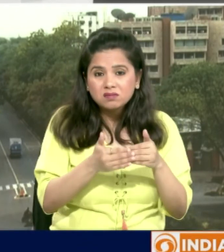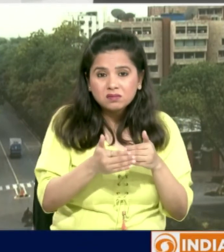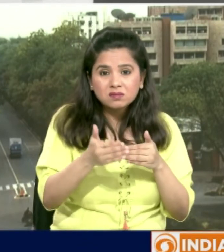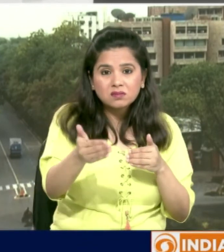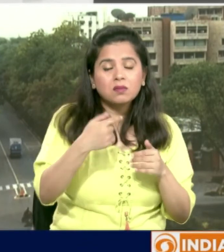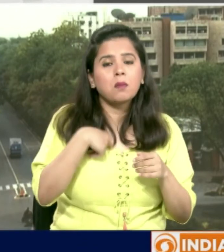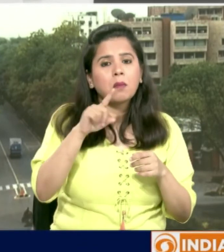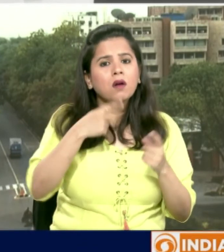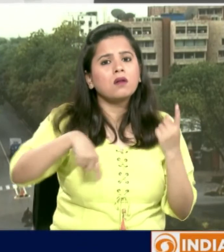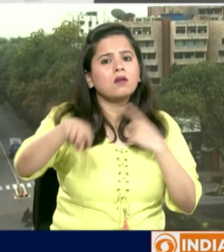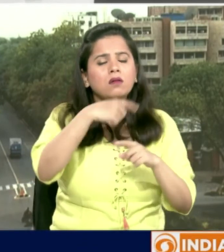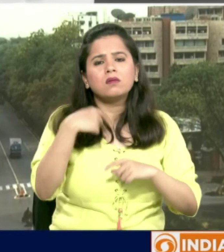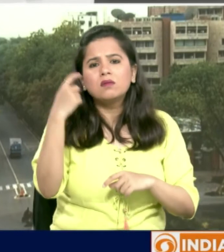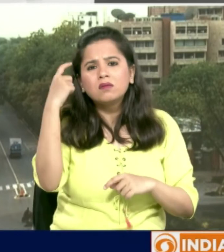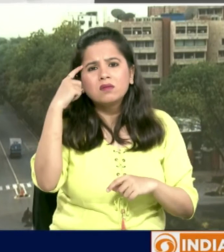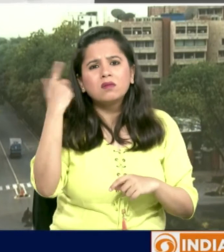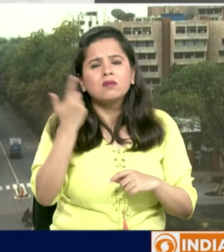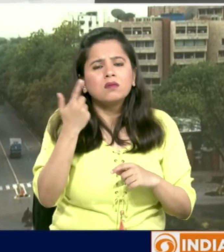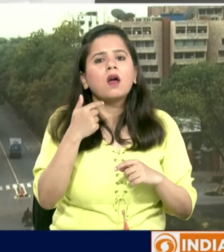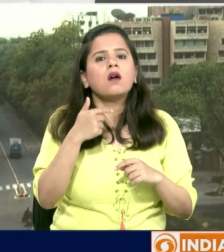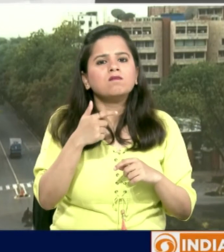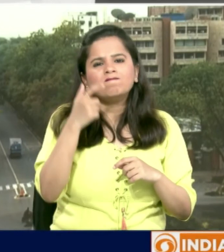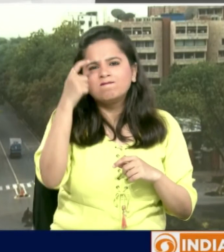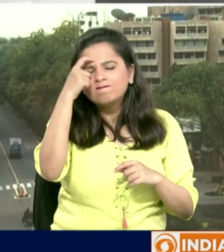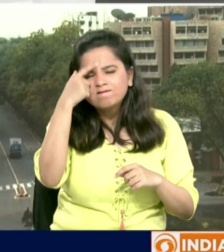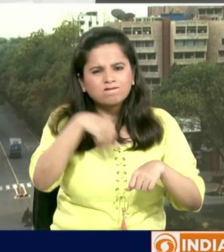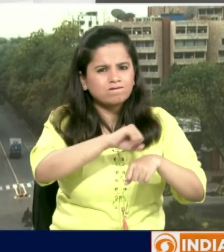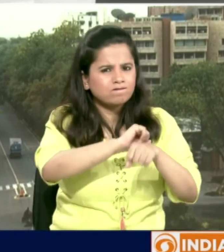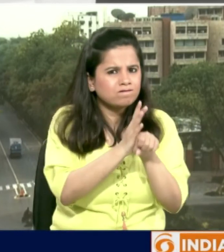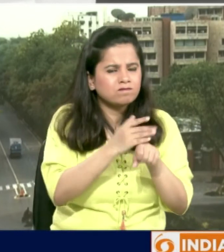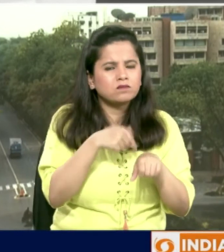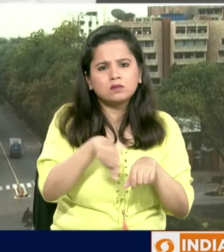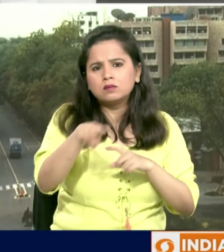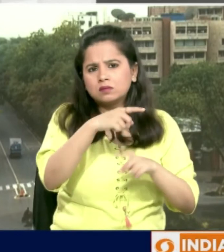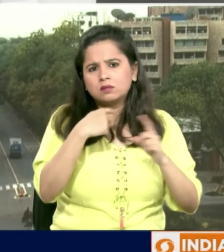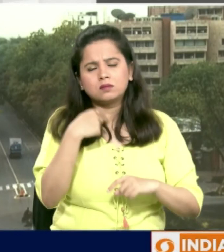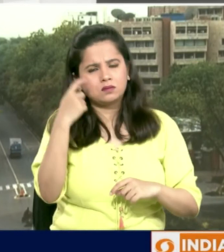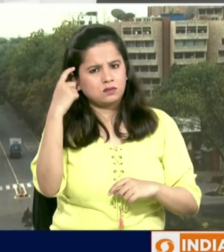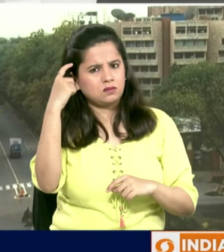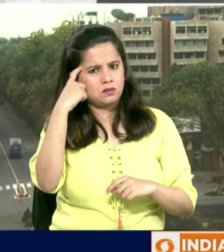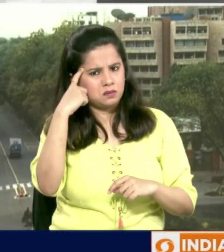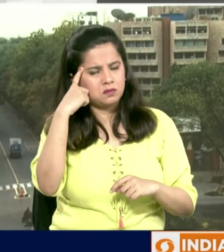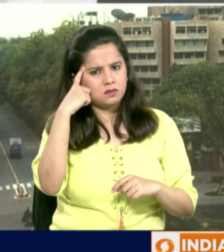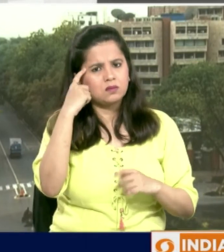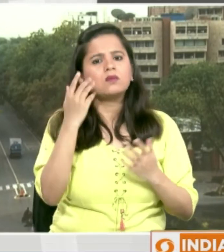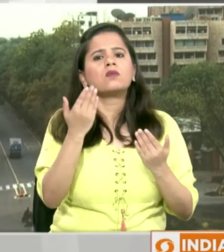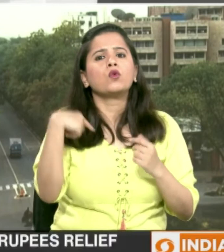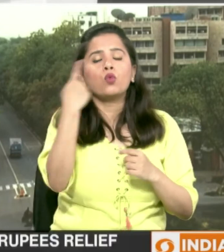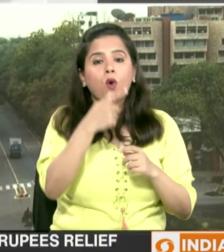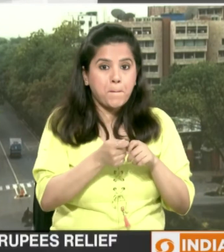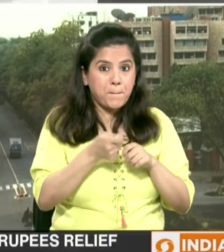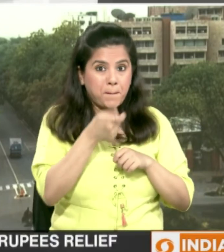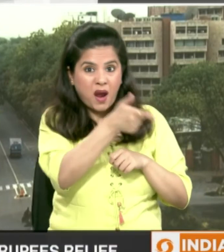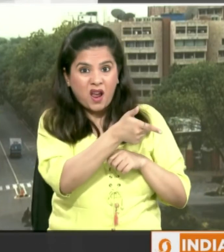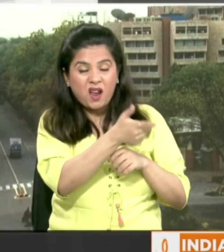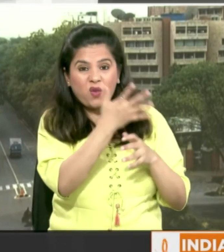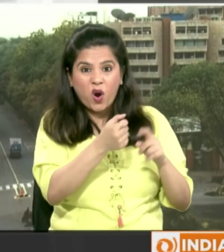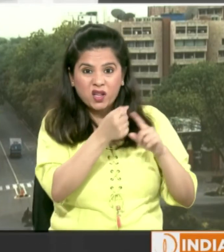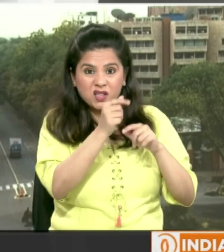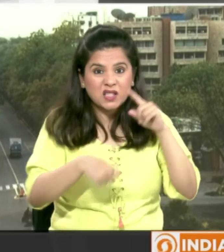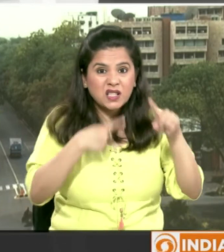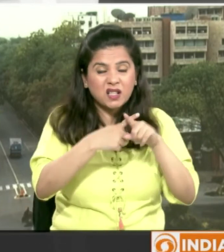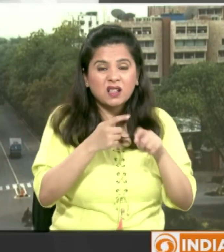लेकिन इन अभूतपूर्व परिस्थितियों के चलते इसको भी जिनको पेमेंट करनी है